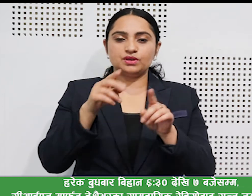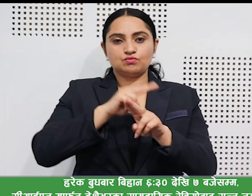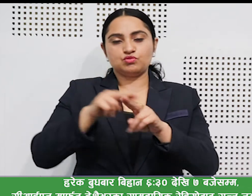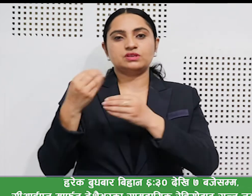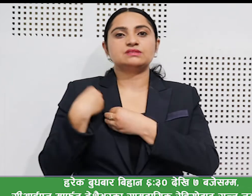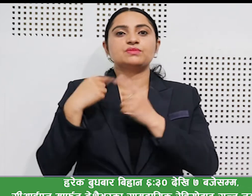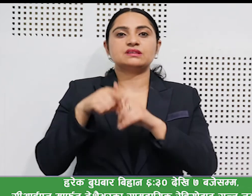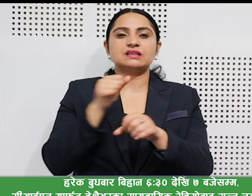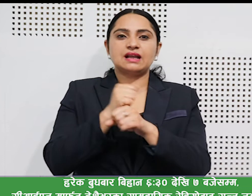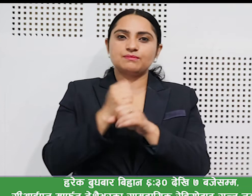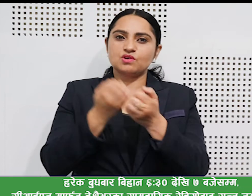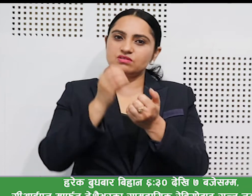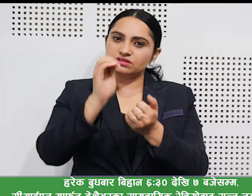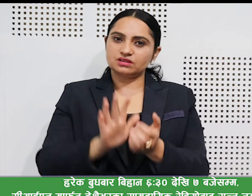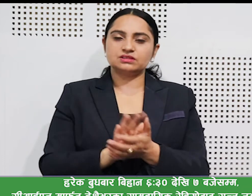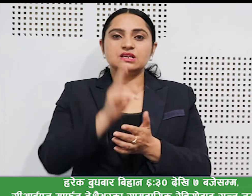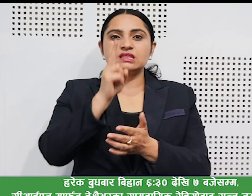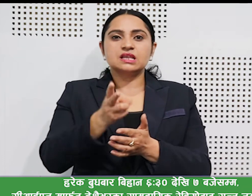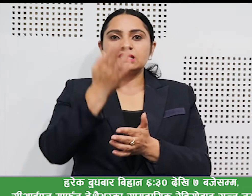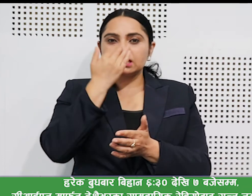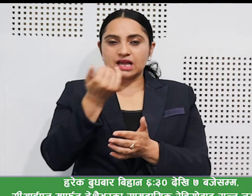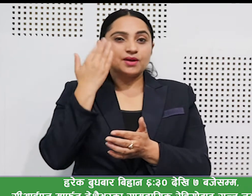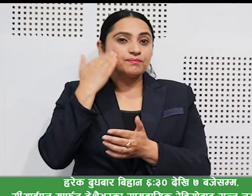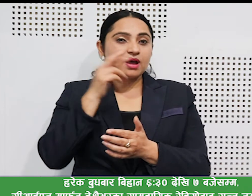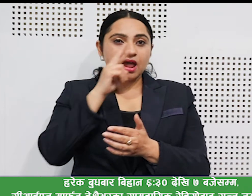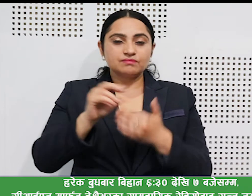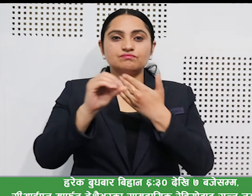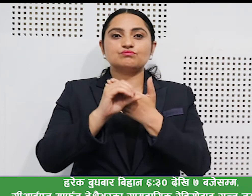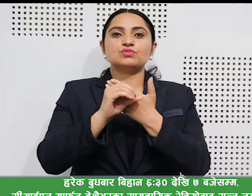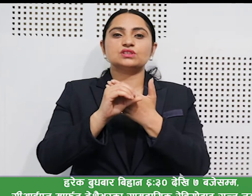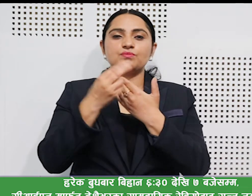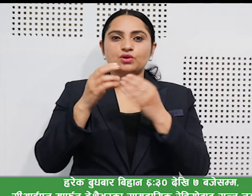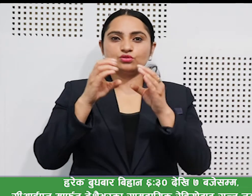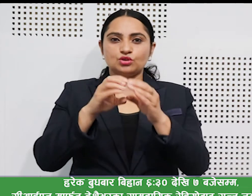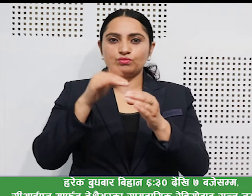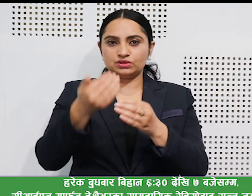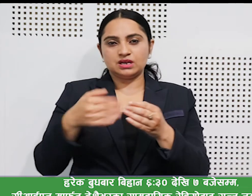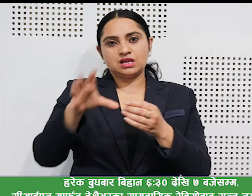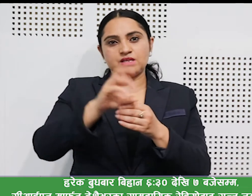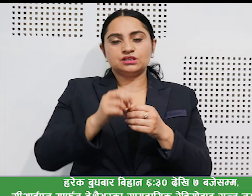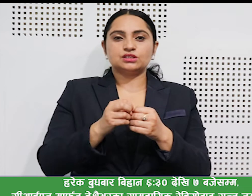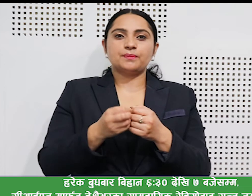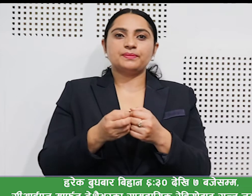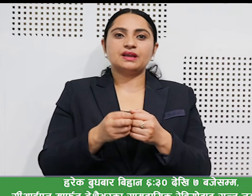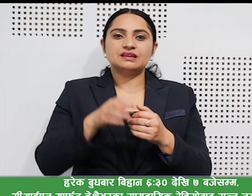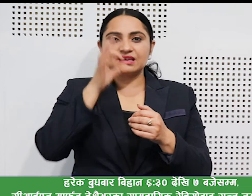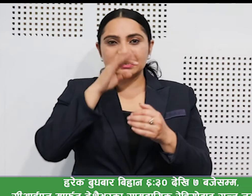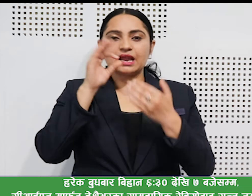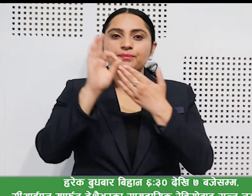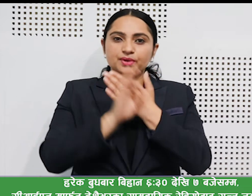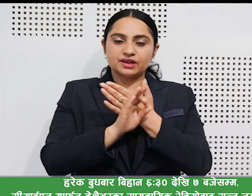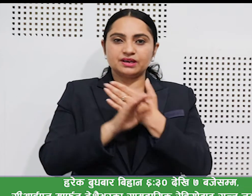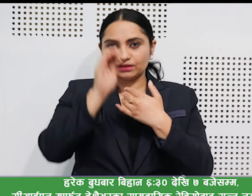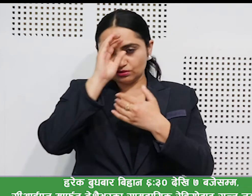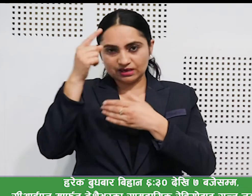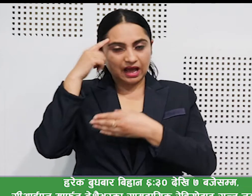जिम्मेवारीका साथ काम गर्न सक्दछन्। त्यसकारण महिला तथा सीमान्तकृत समुदायलाई सबै किसिमका निर्णय प्रक्रिया, सूचना